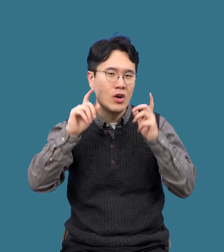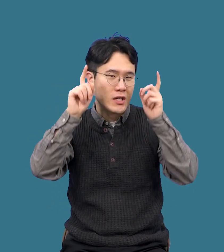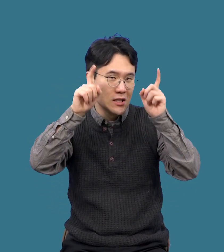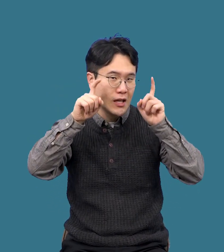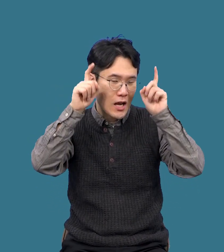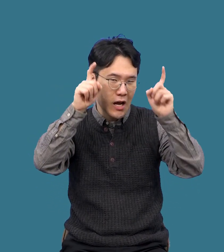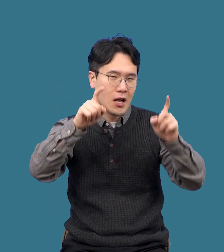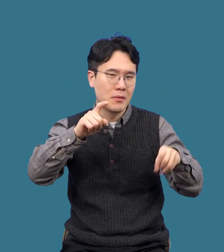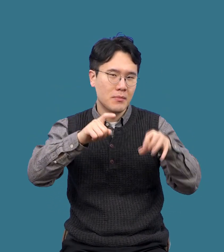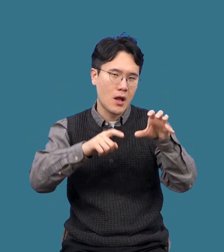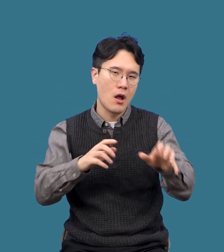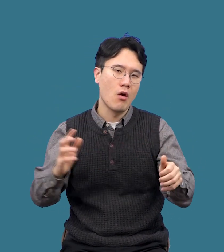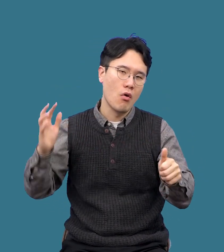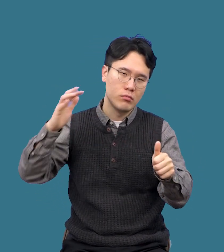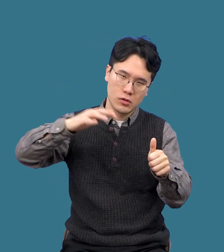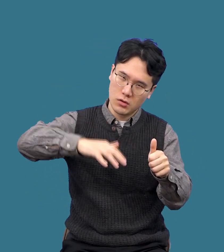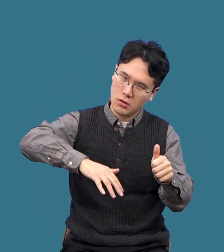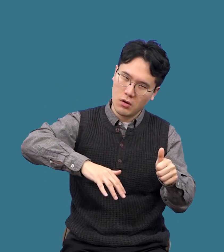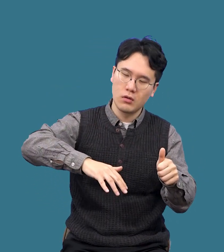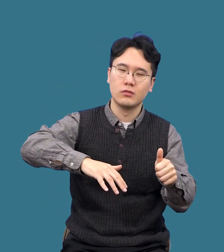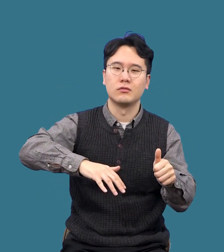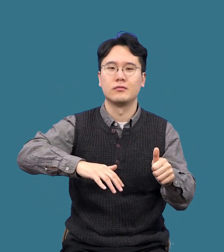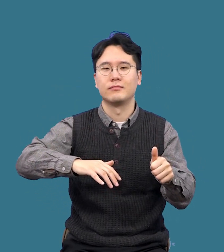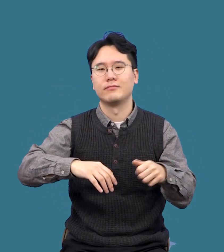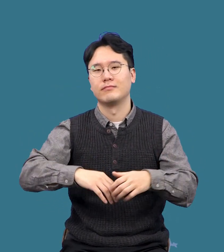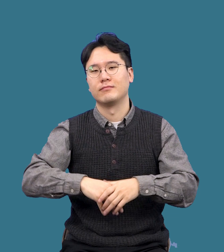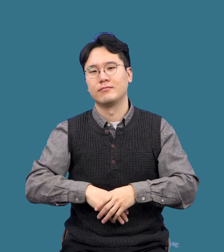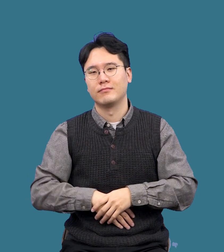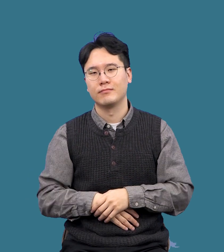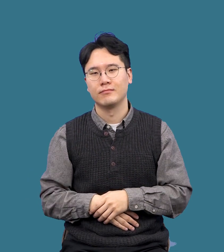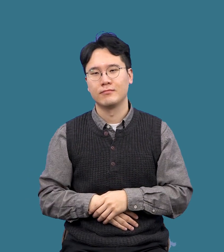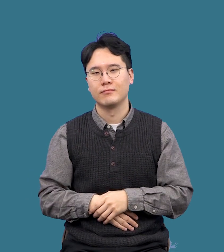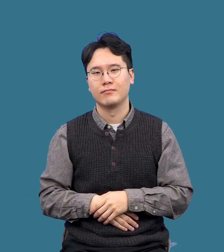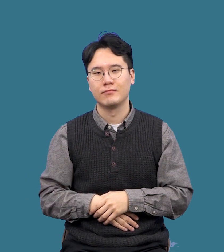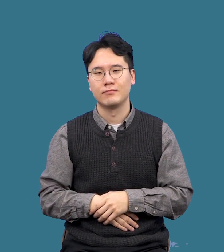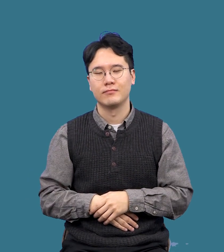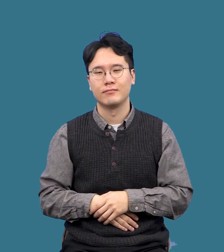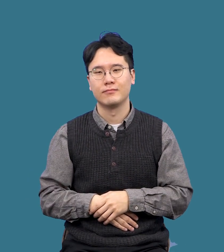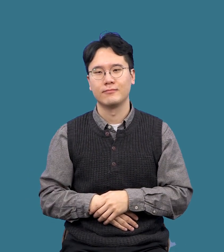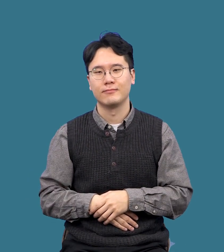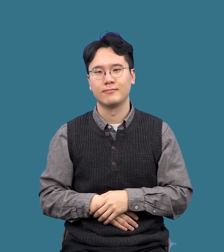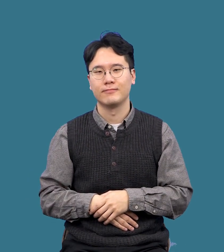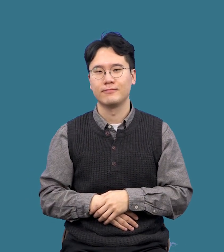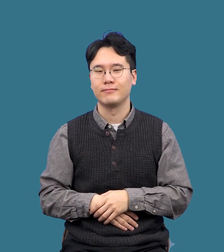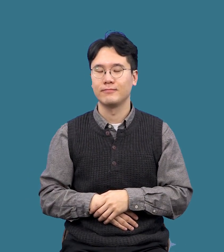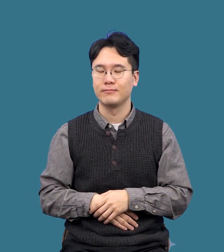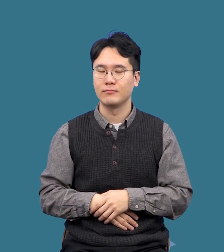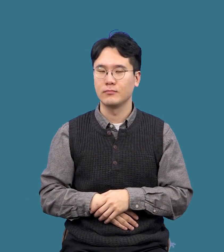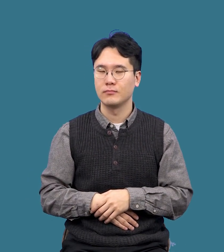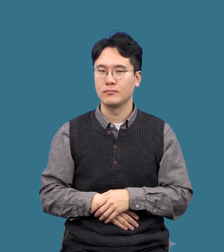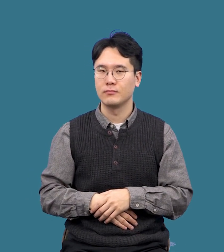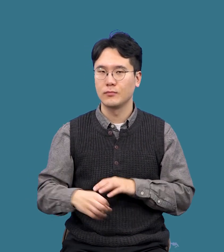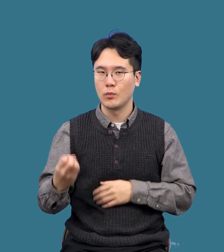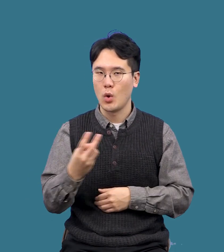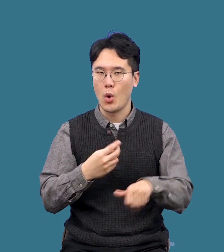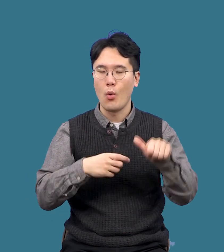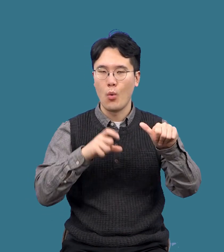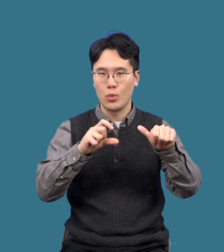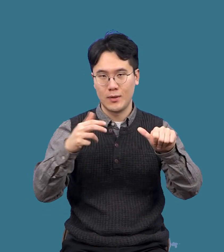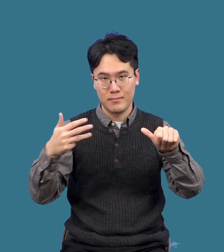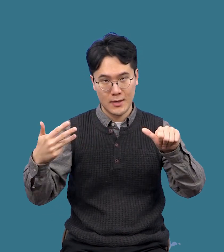양 되시는 예수 그리스도에게 엎드려 경배합니다. 자, 그리고 5장